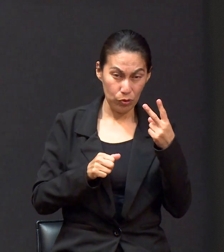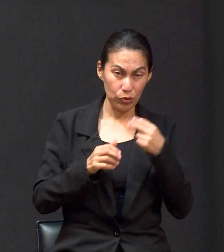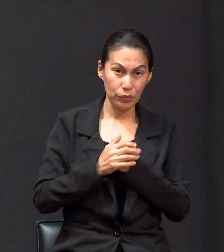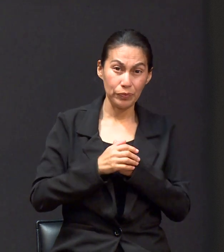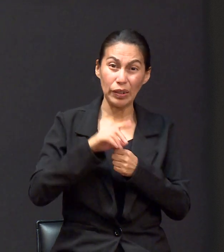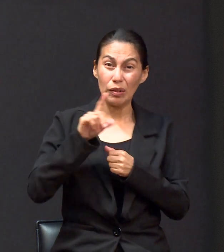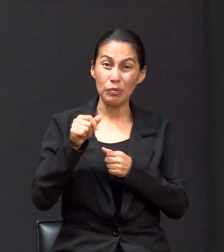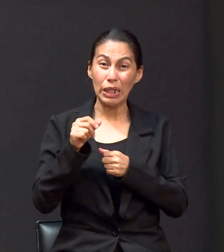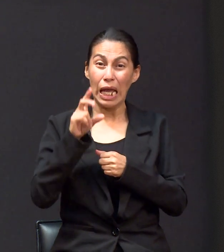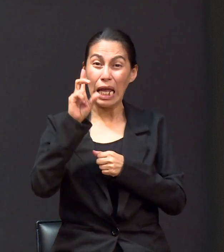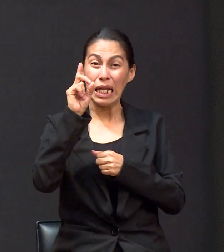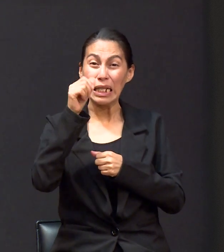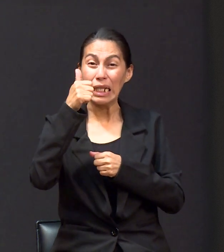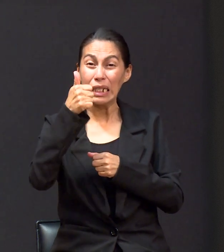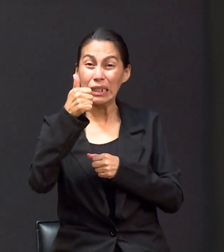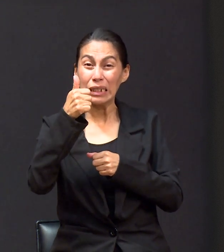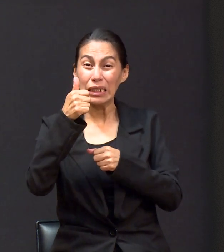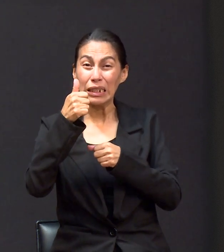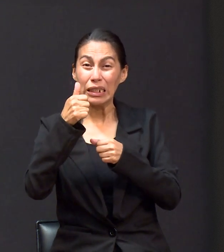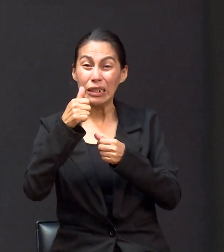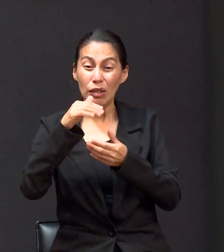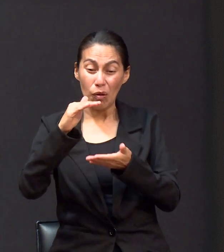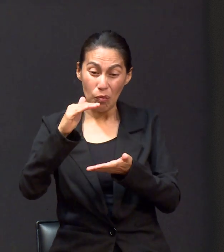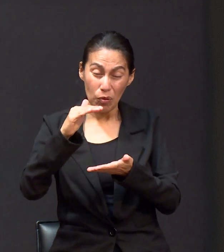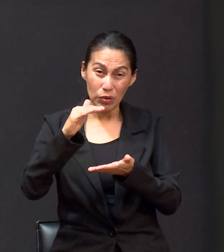me pusieron 36 bolsas de sangre.